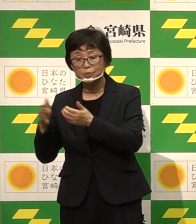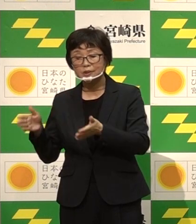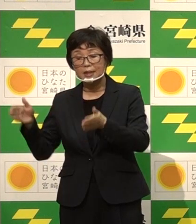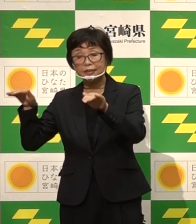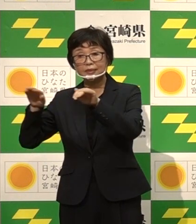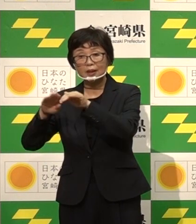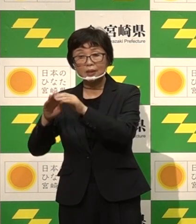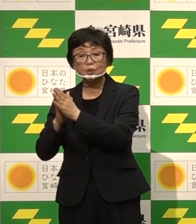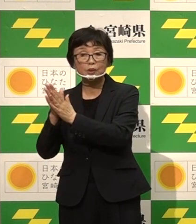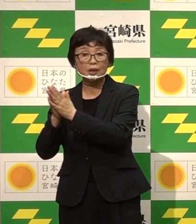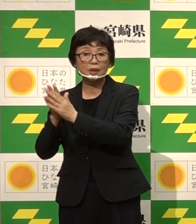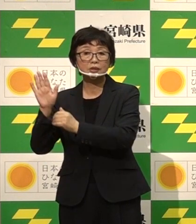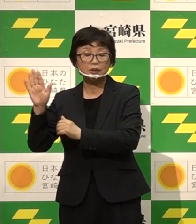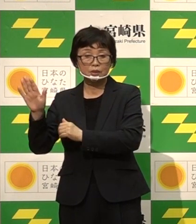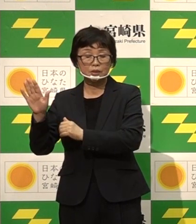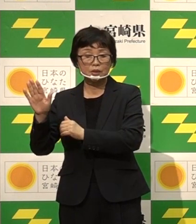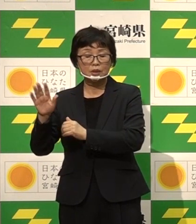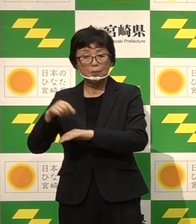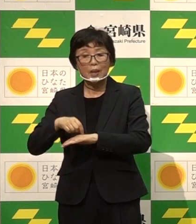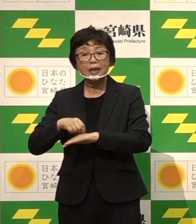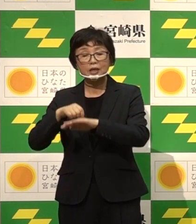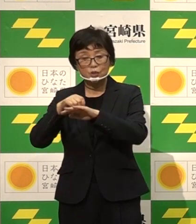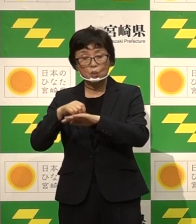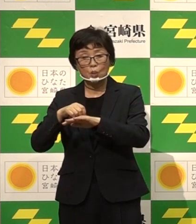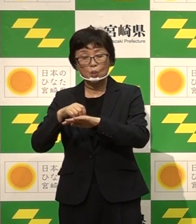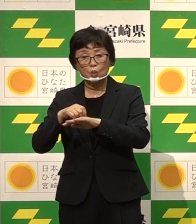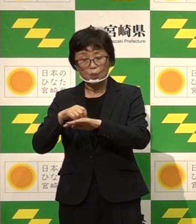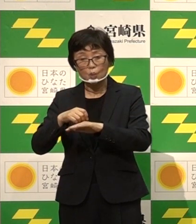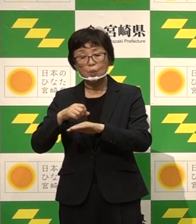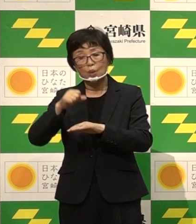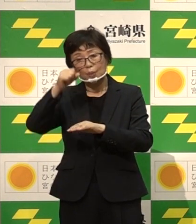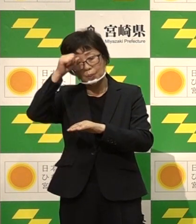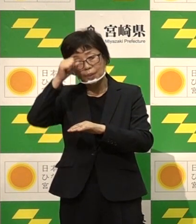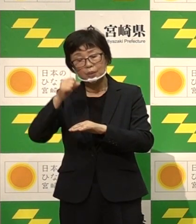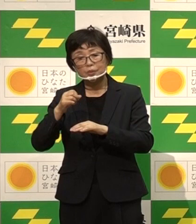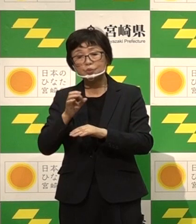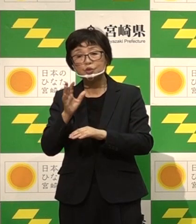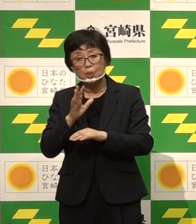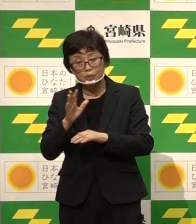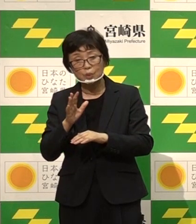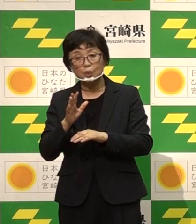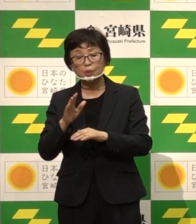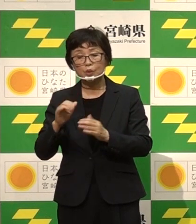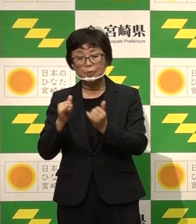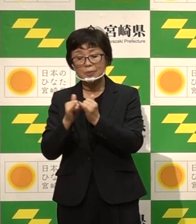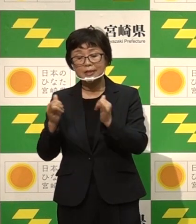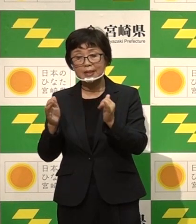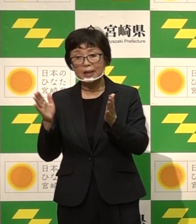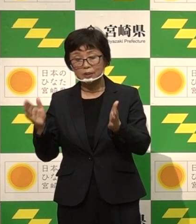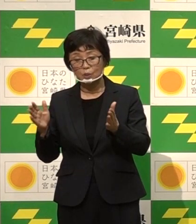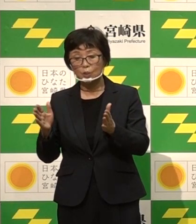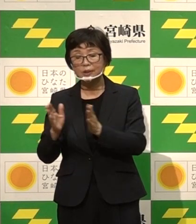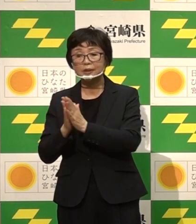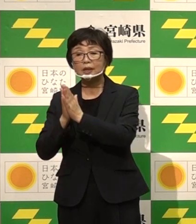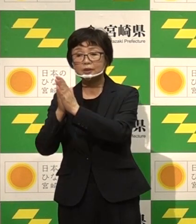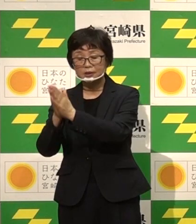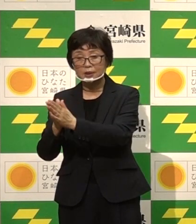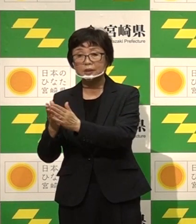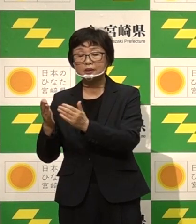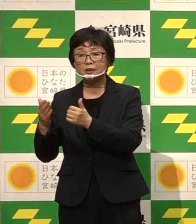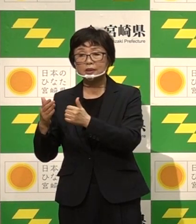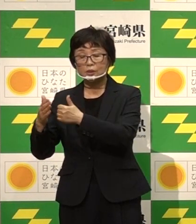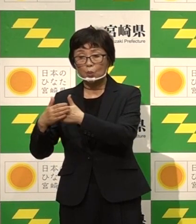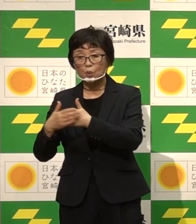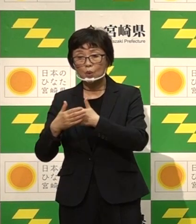で、ほとんどが軽症無症状ということで、そういう方はその民間委託をしたフォローアップセンターがフォローする、そ